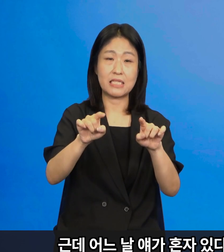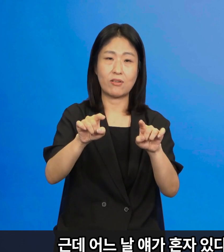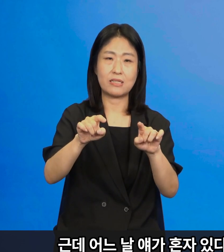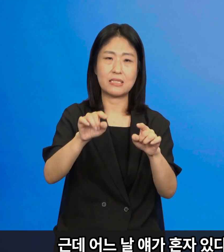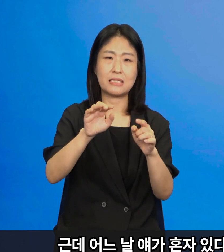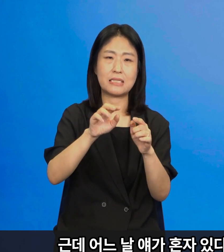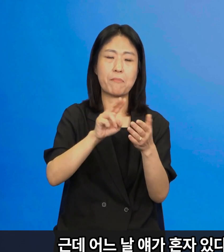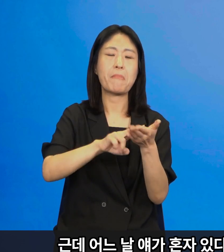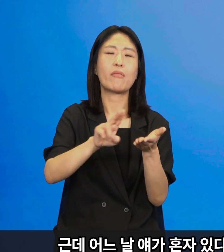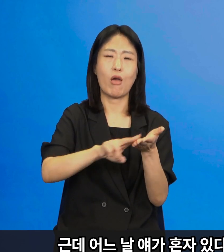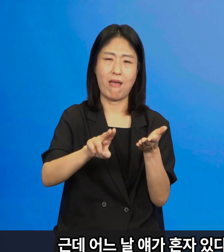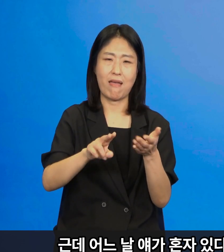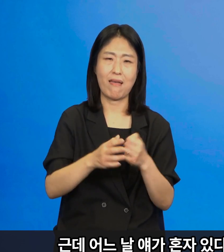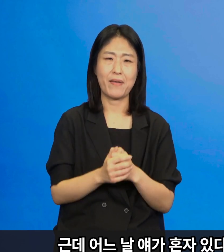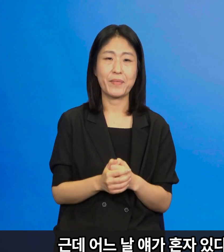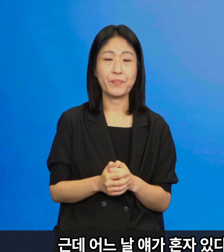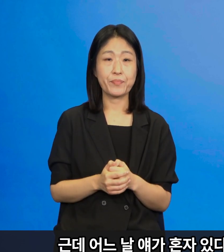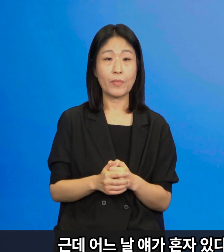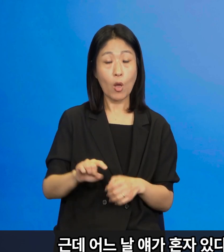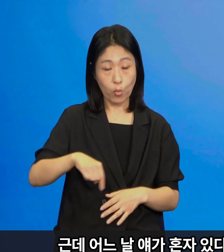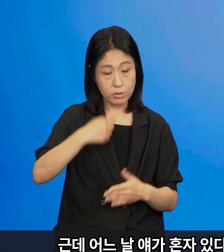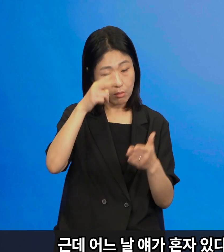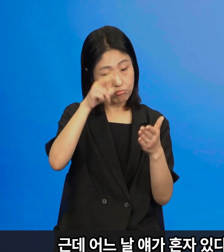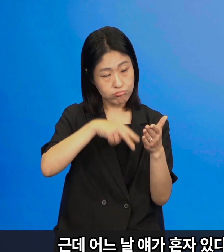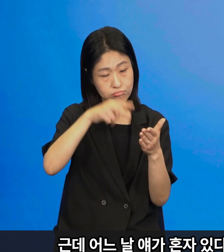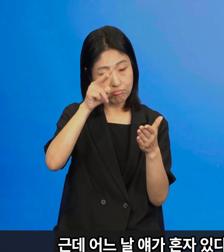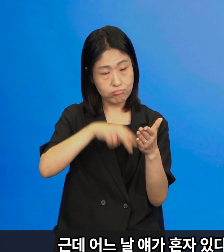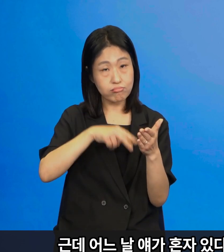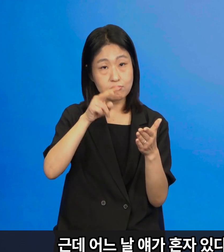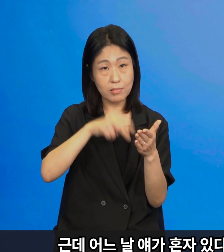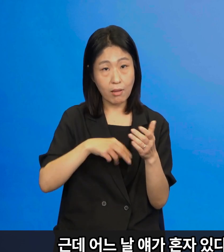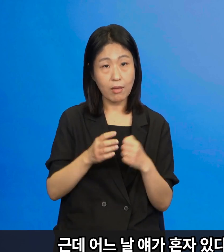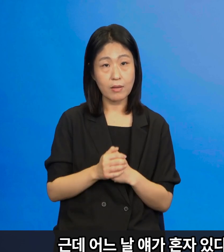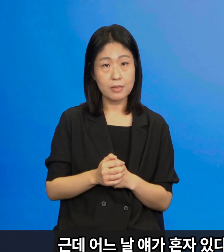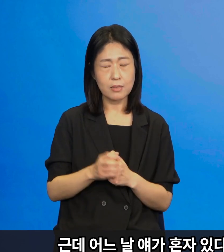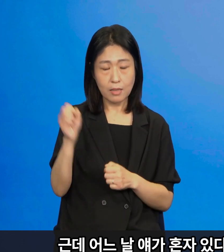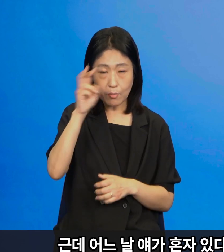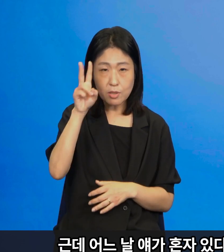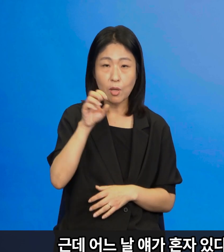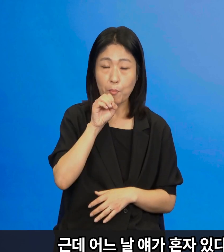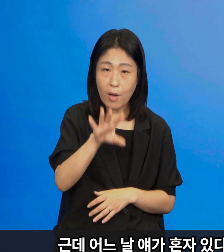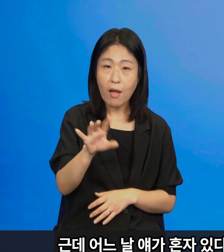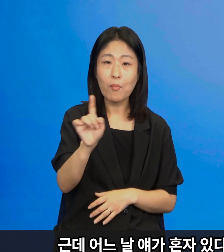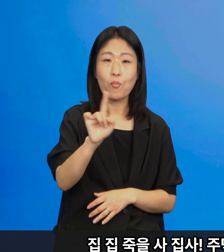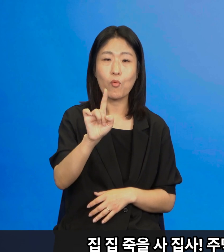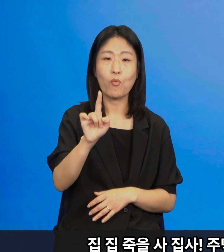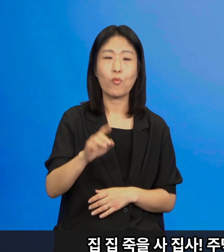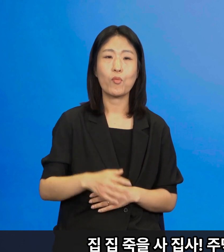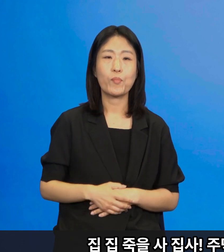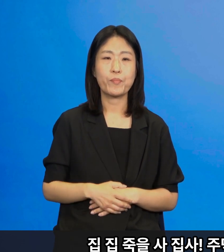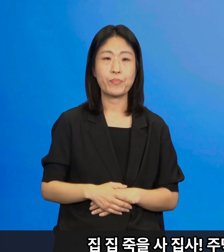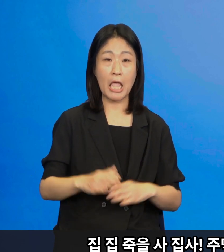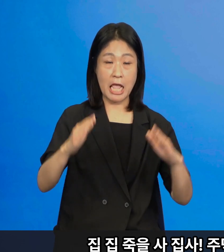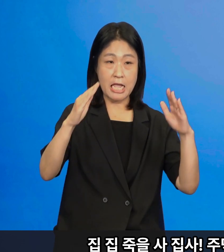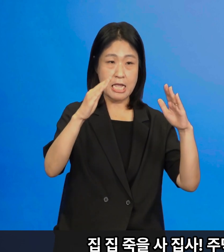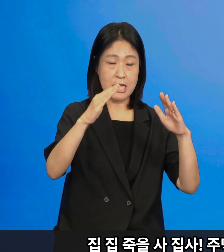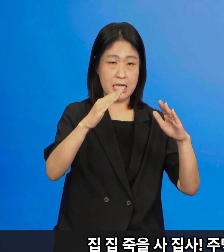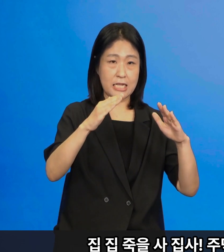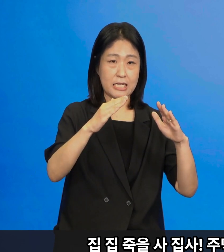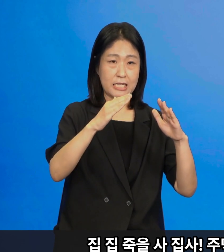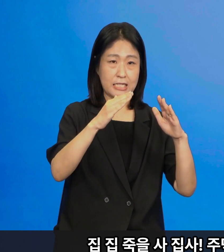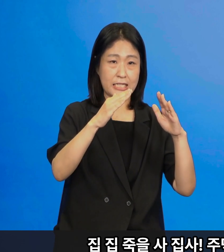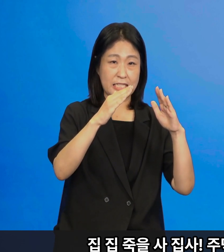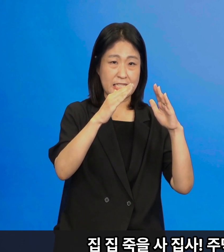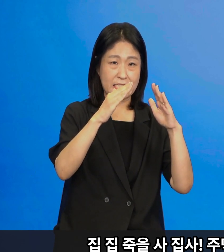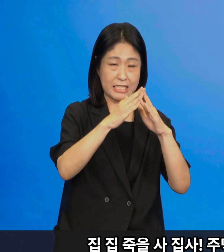만화예요. 근데 어느 날 얘가 혼자 있다가 보니까 갑자기 이러는 거예요. 집,